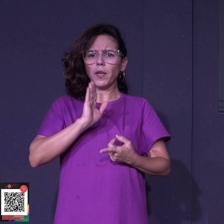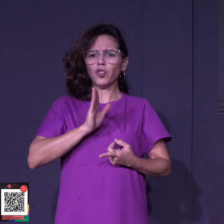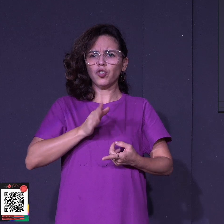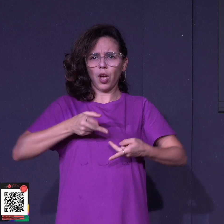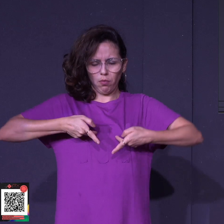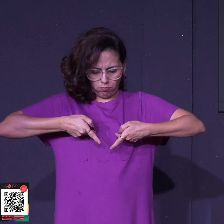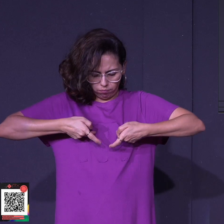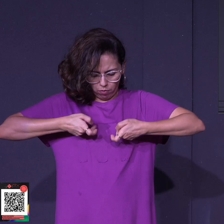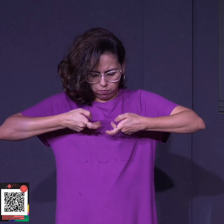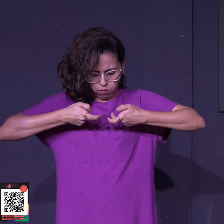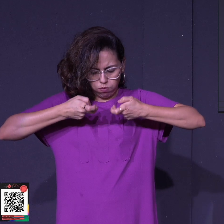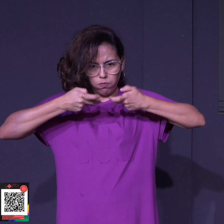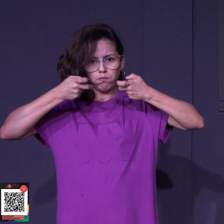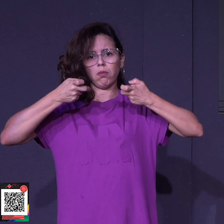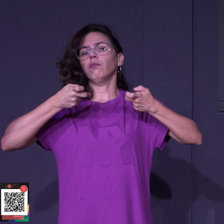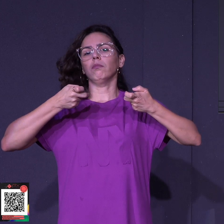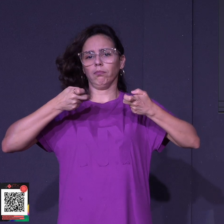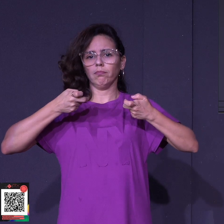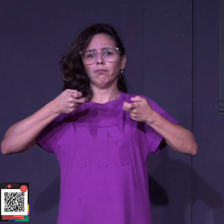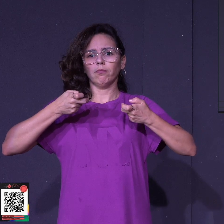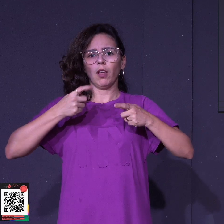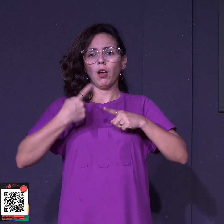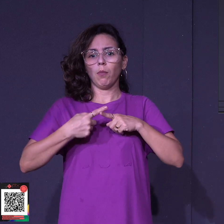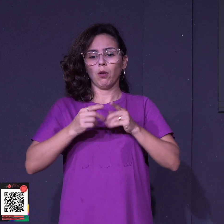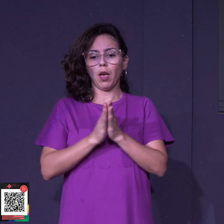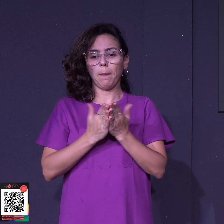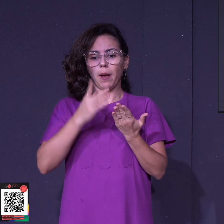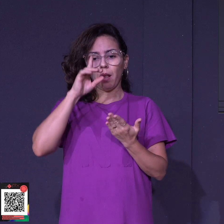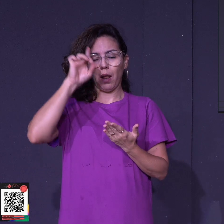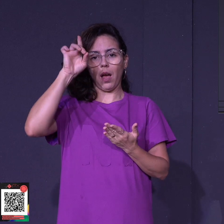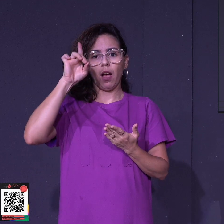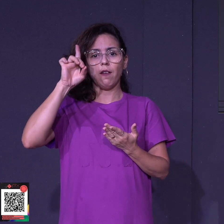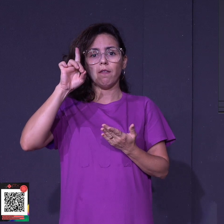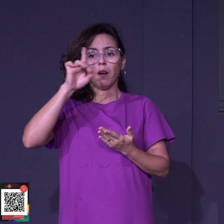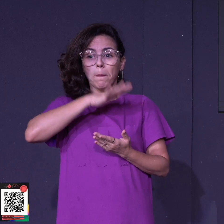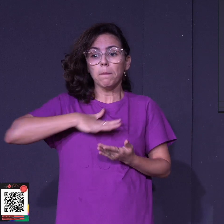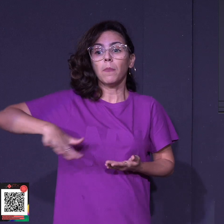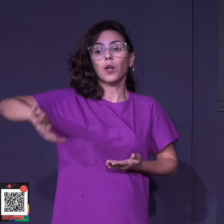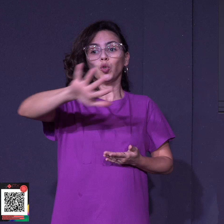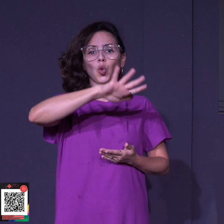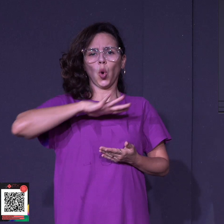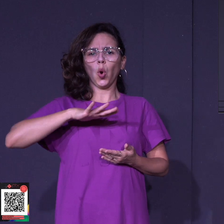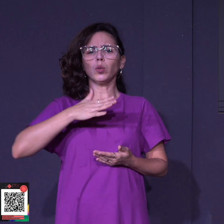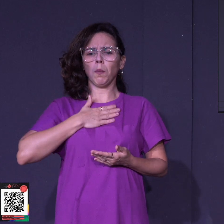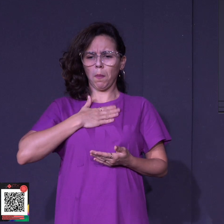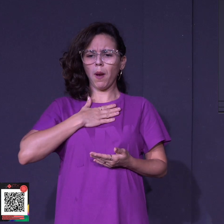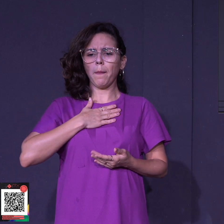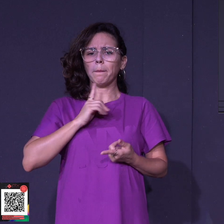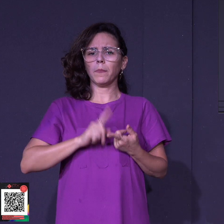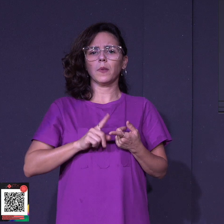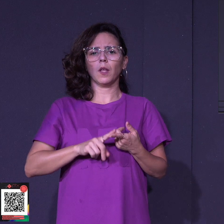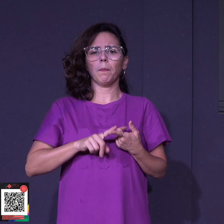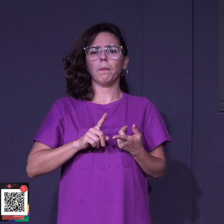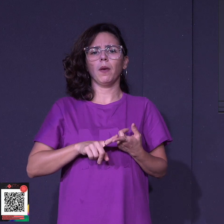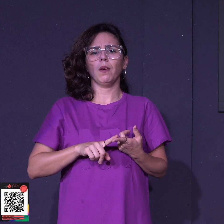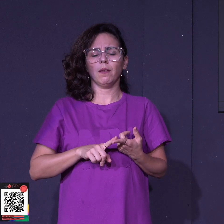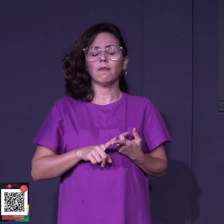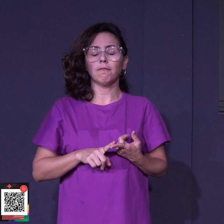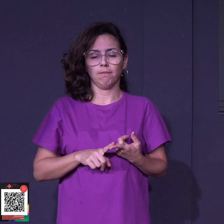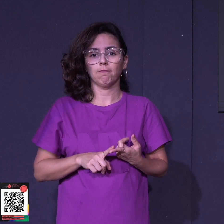viva, a palavra é para todos. Então, dentro desse contexto, quão desafiador é para nós esse